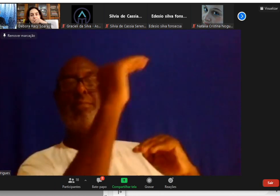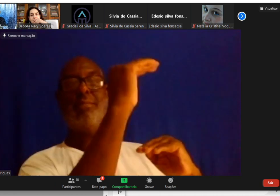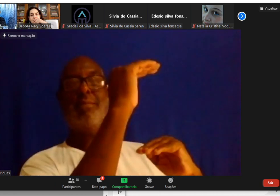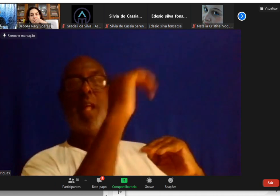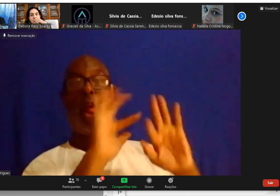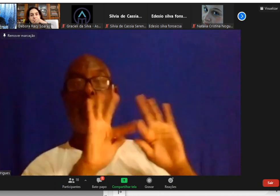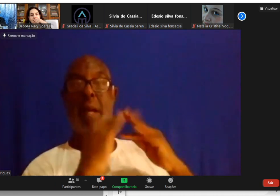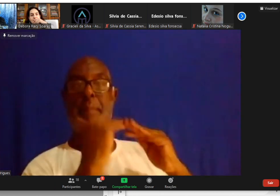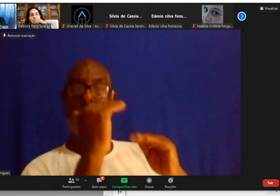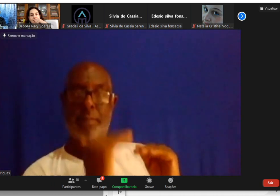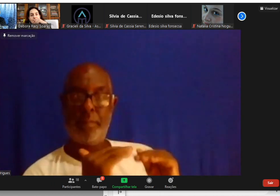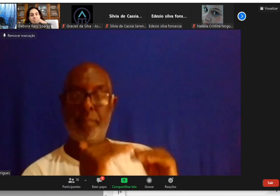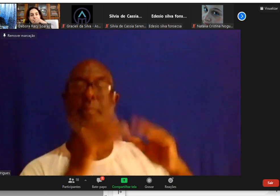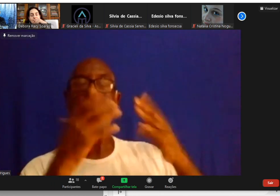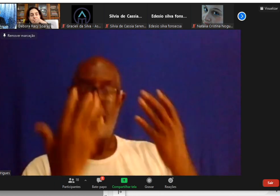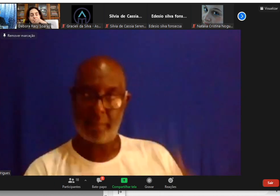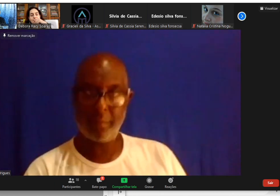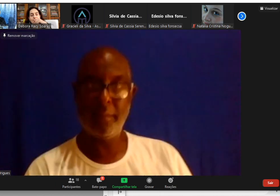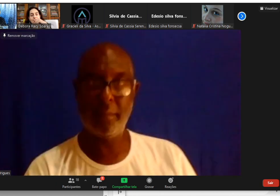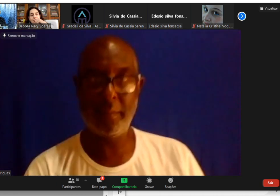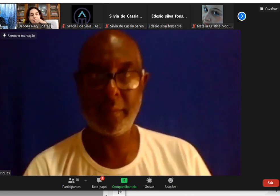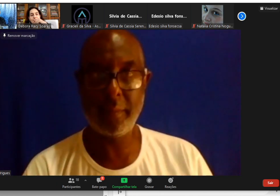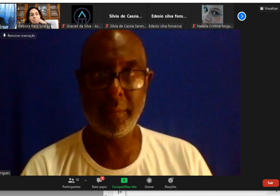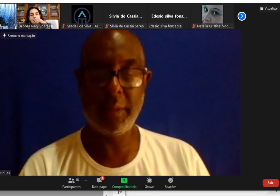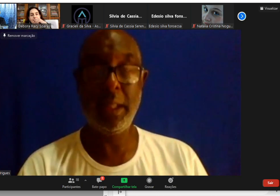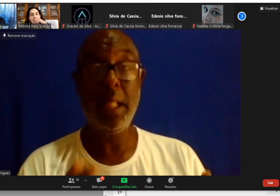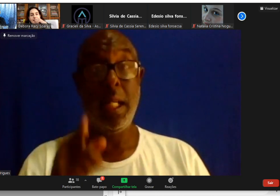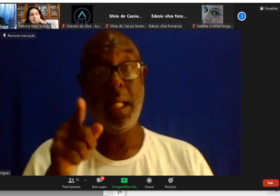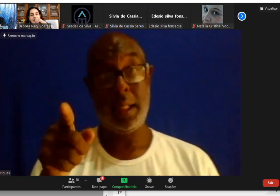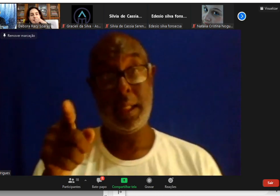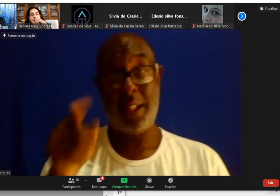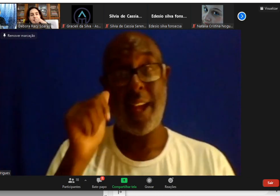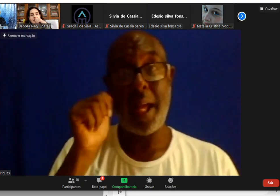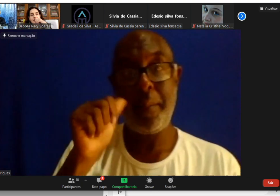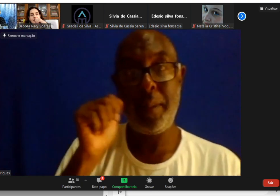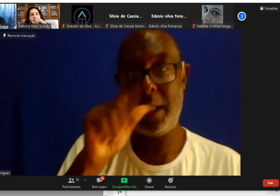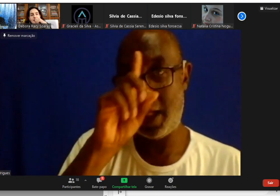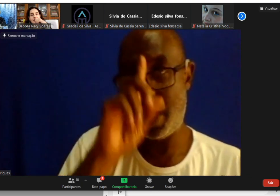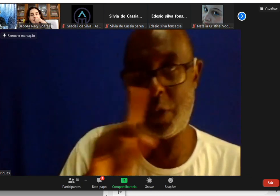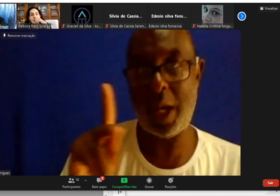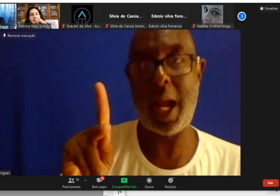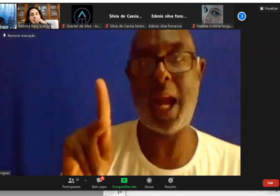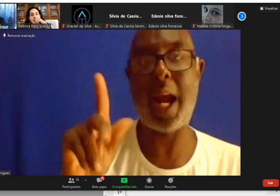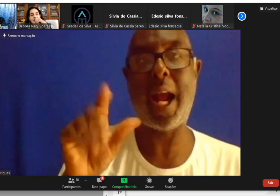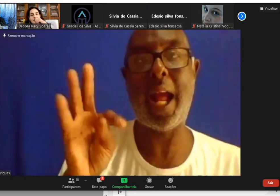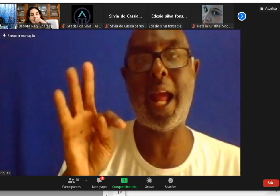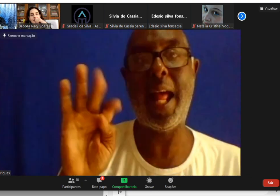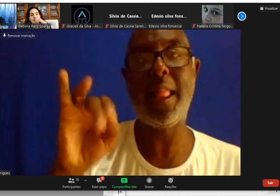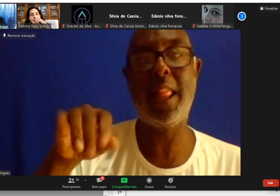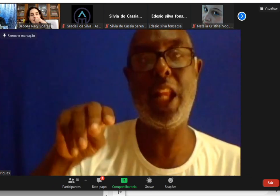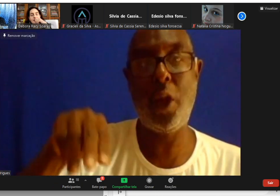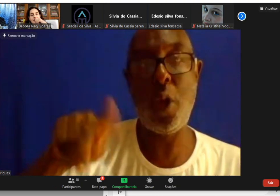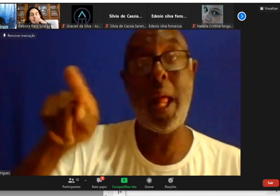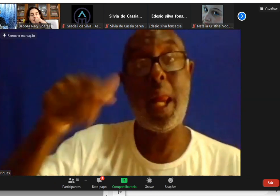levava para a escola, pulava de nível e estava sempre indo para essas escolas.